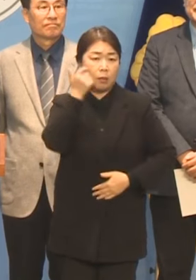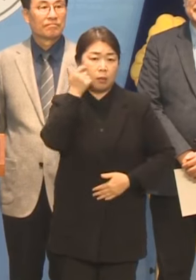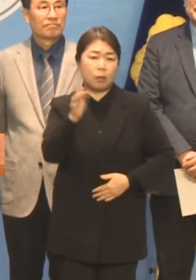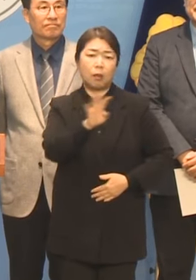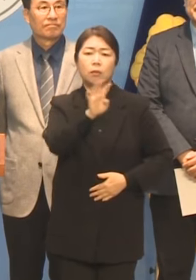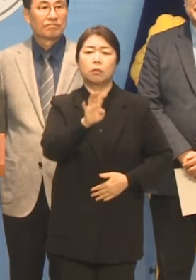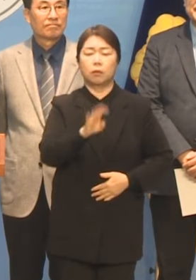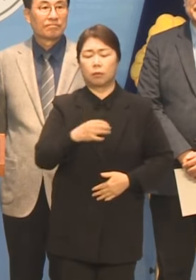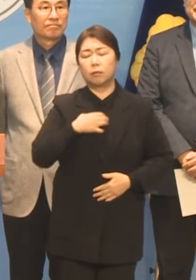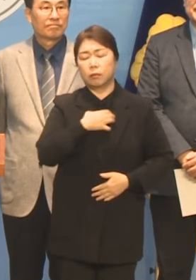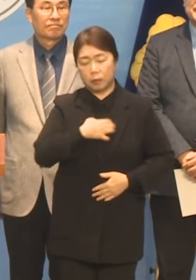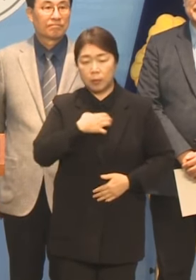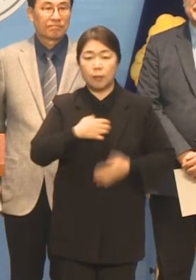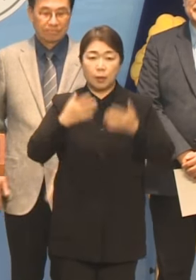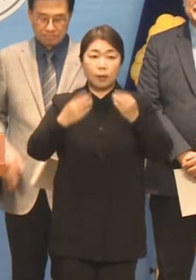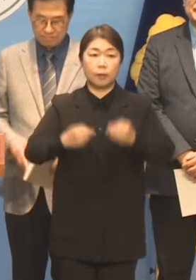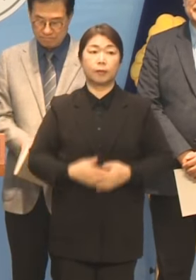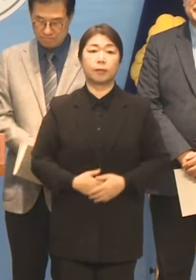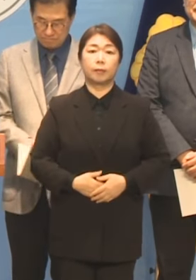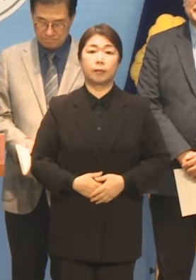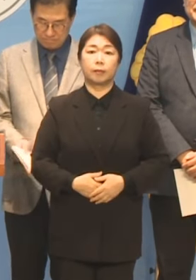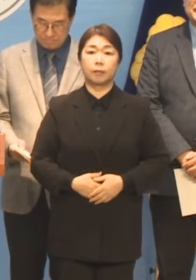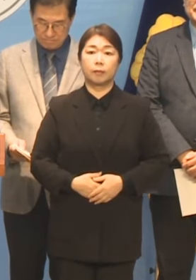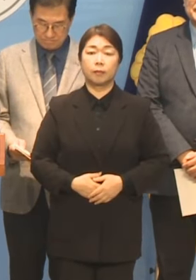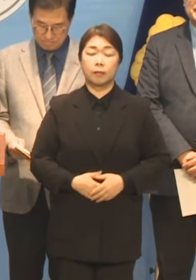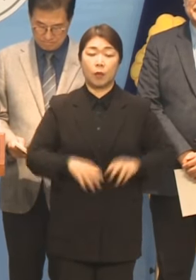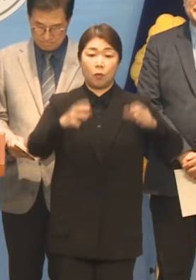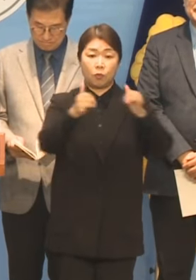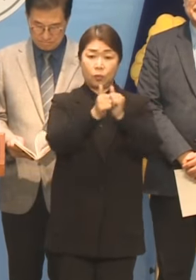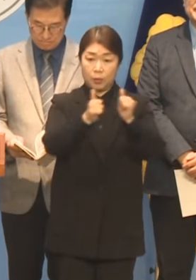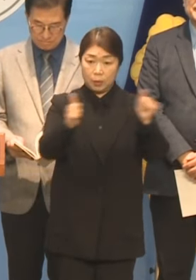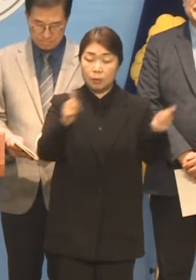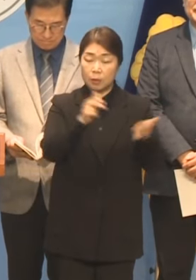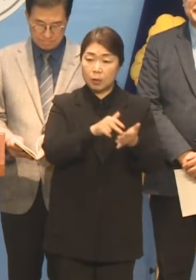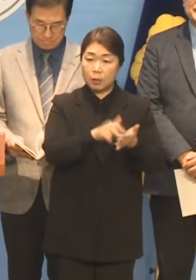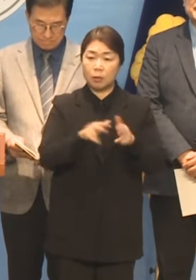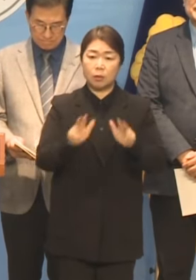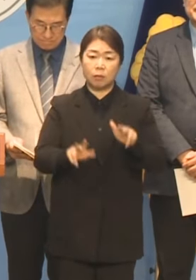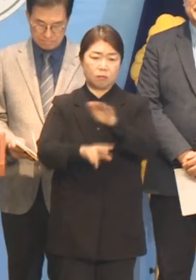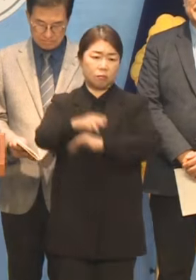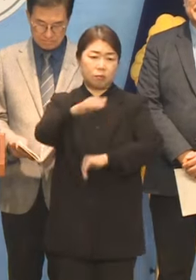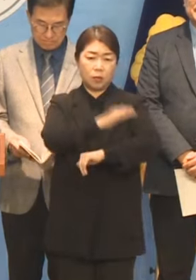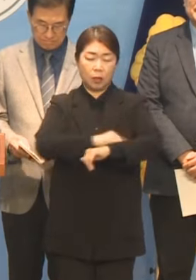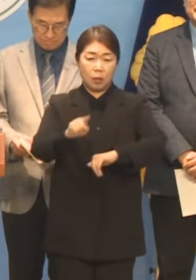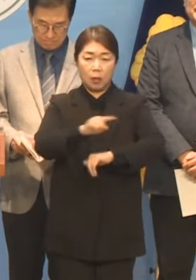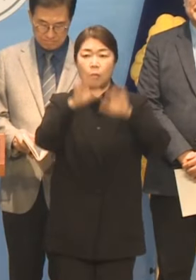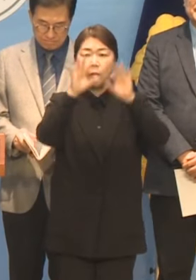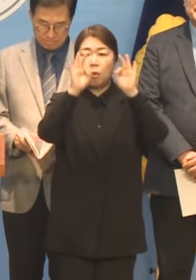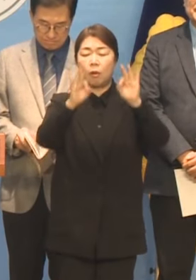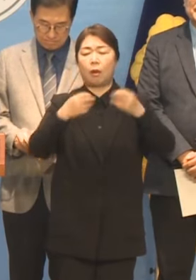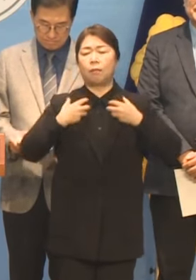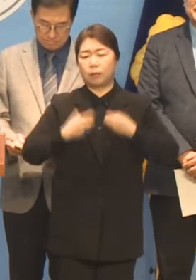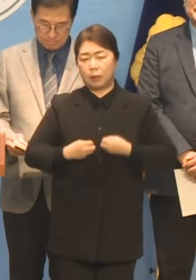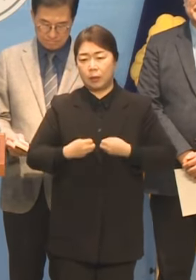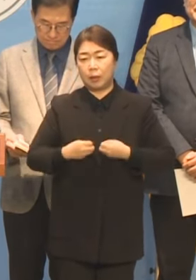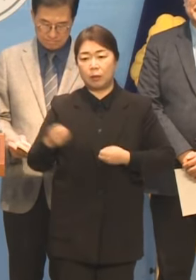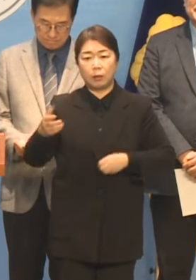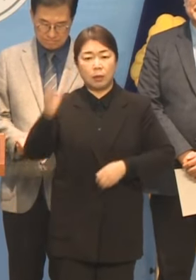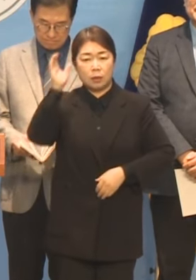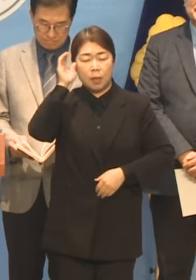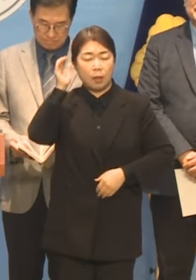상황까지 말았습니다 국민은 이미 현재의 거대 양당에 절망하고 희망을 버린지